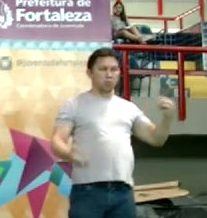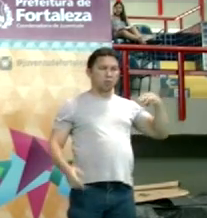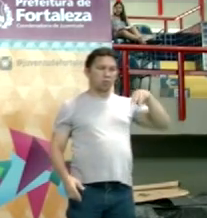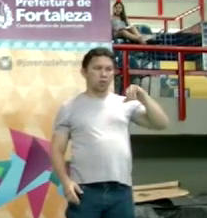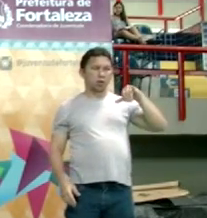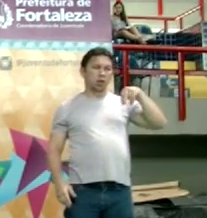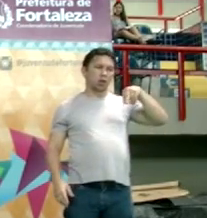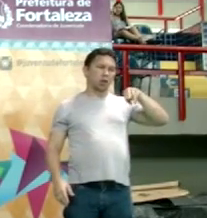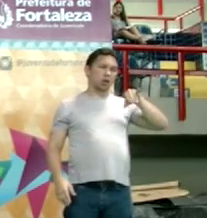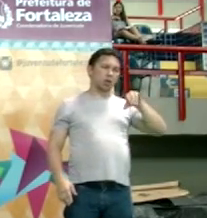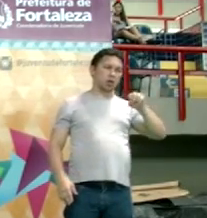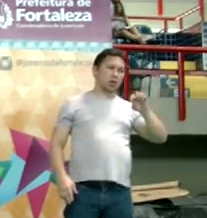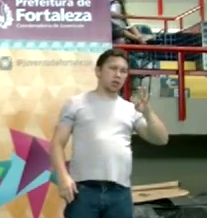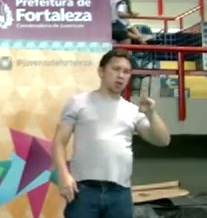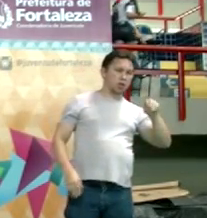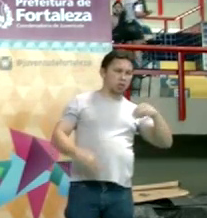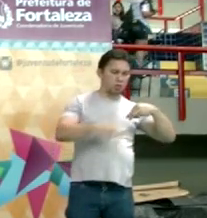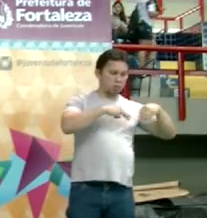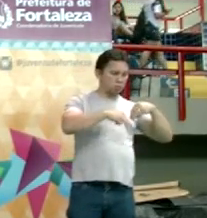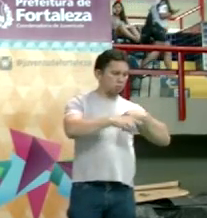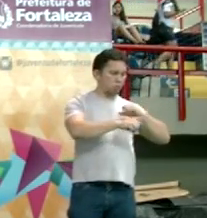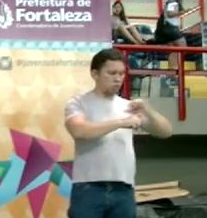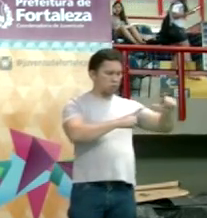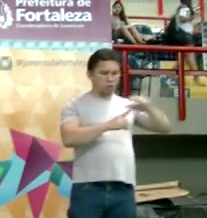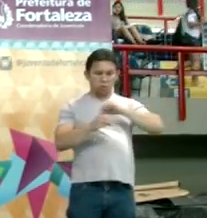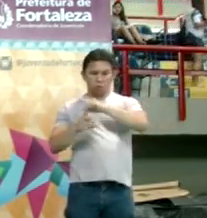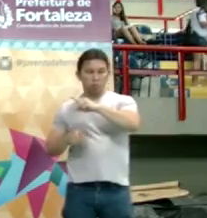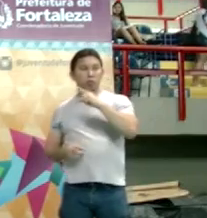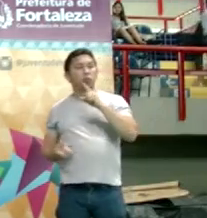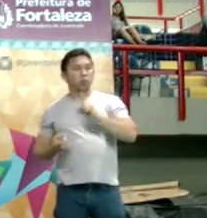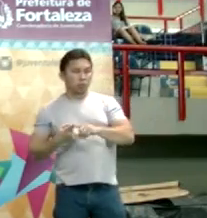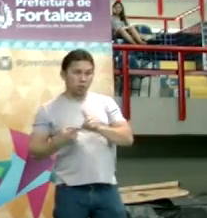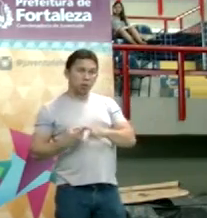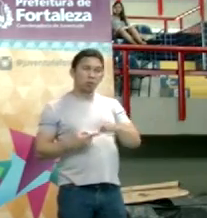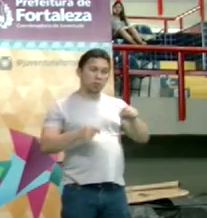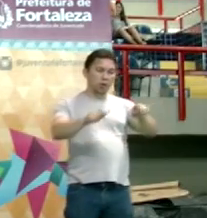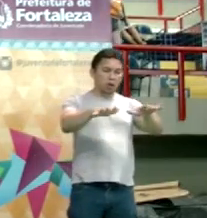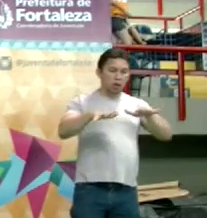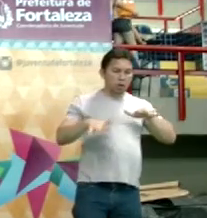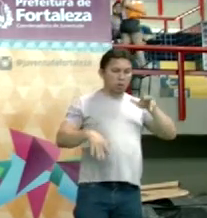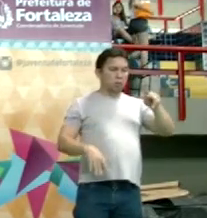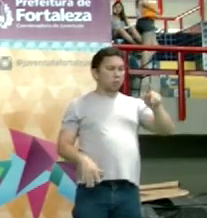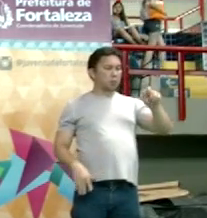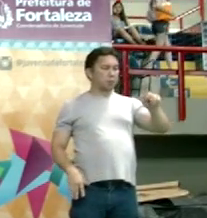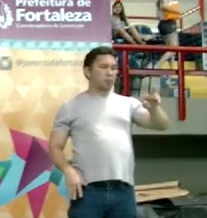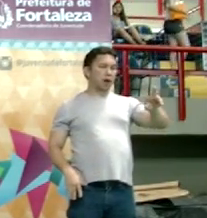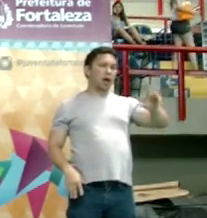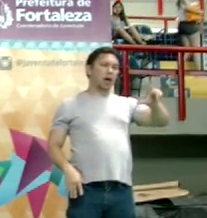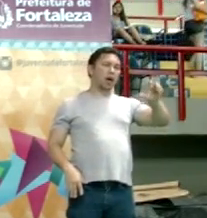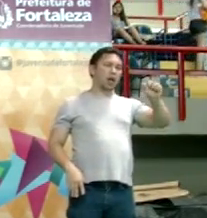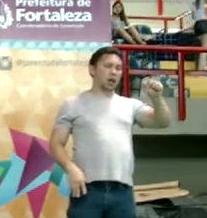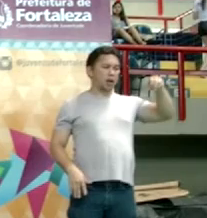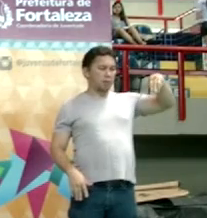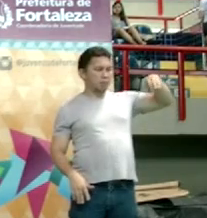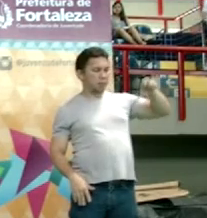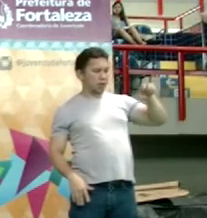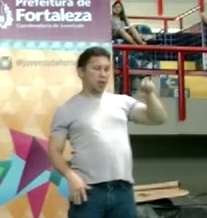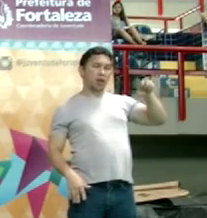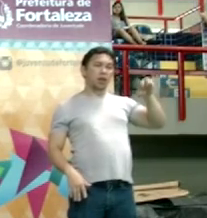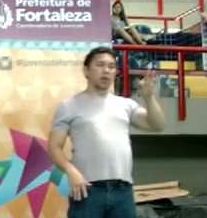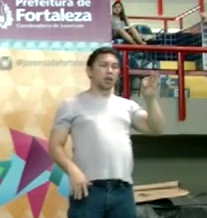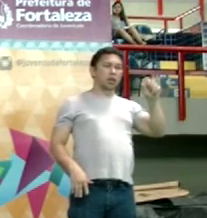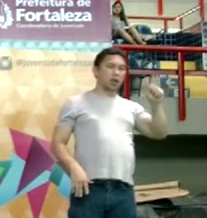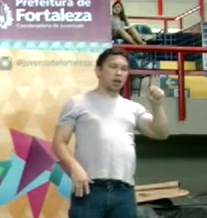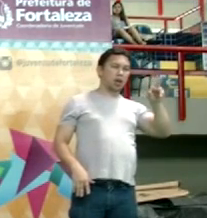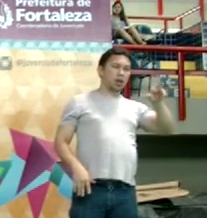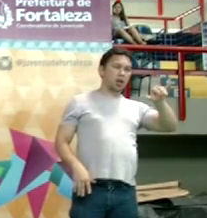não? Aqui, o parlamentarismo, ele pode funcionar tanto no presidencial, tanto no regime republicano